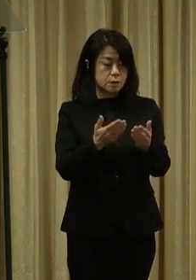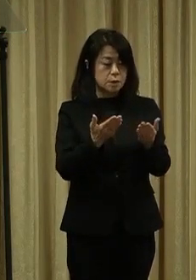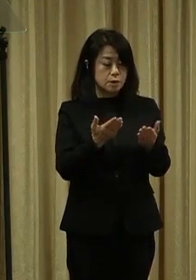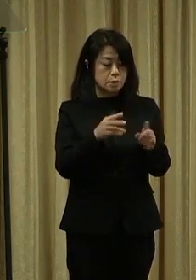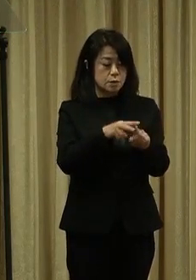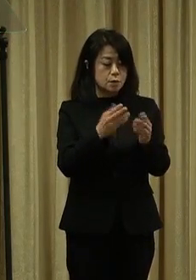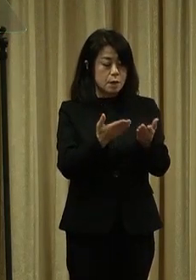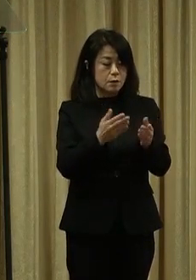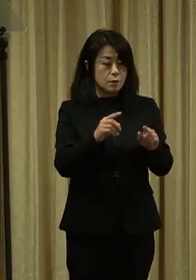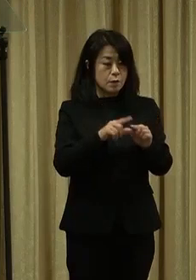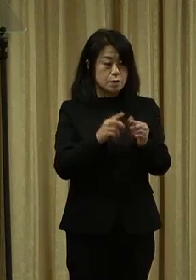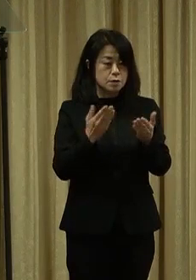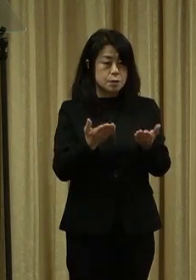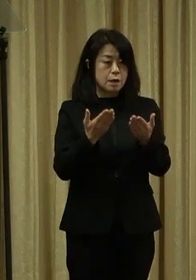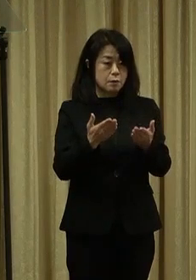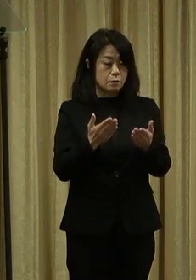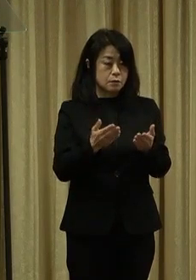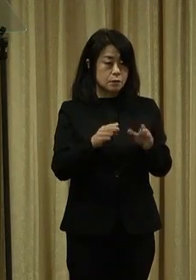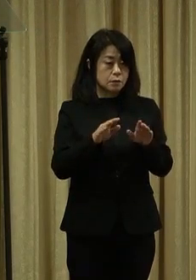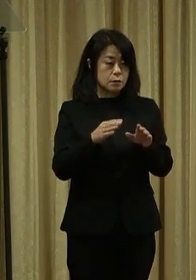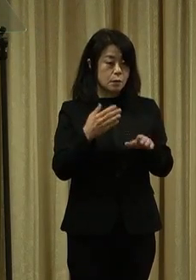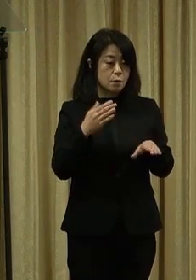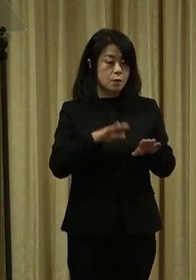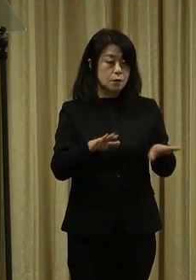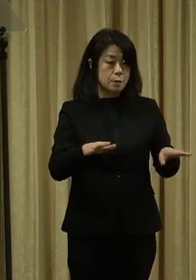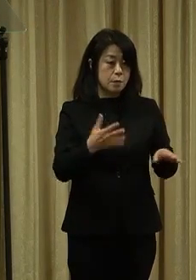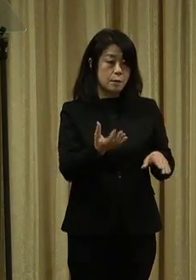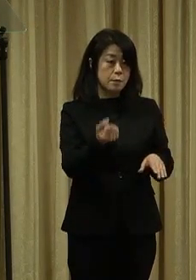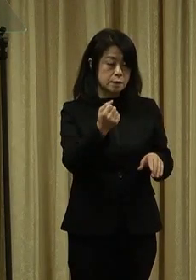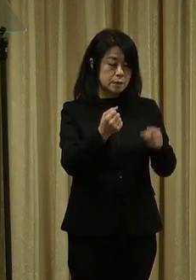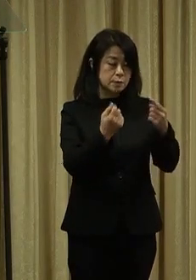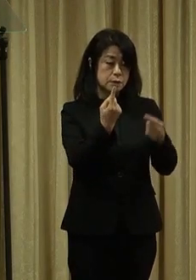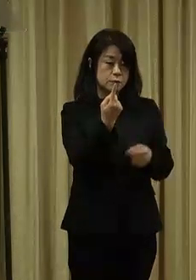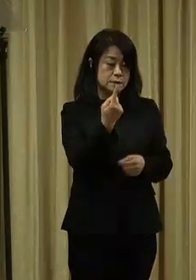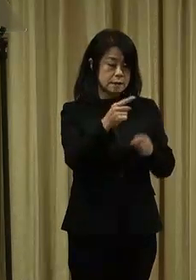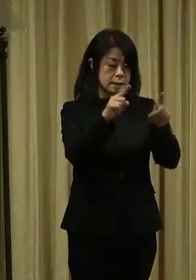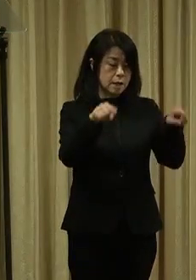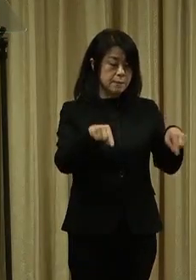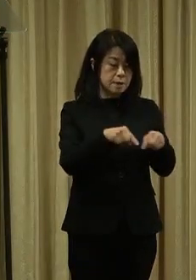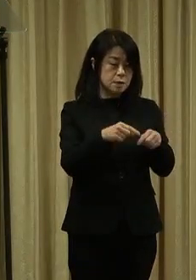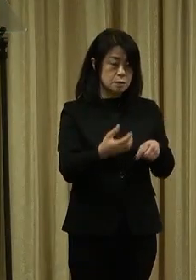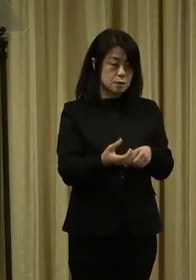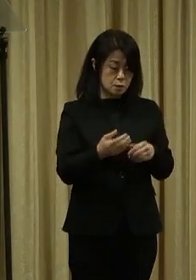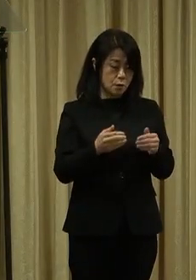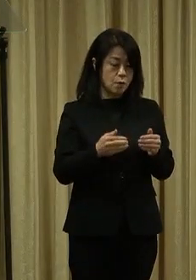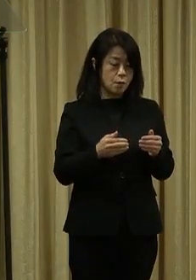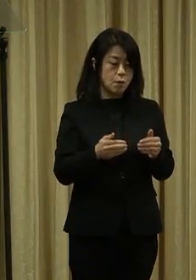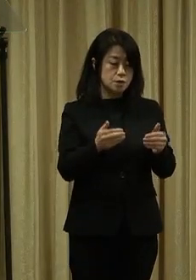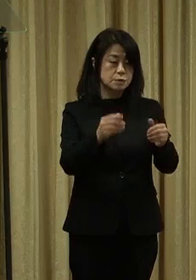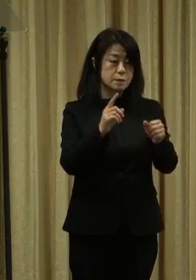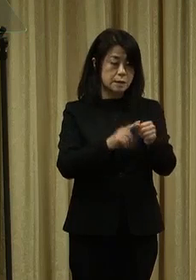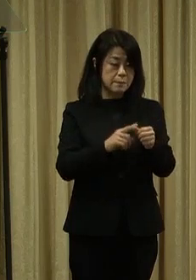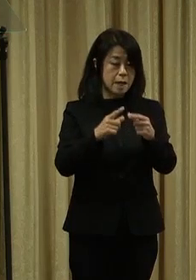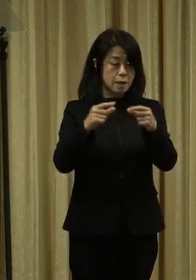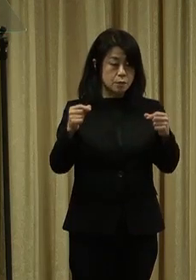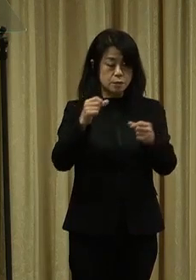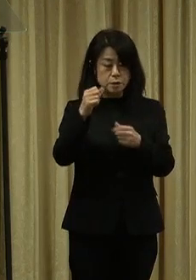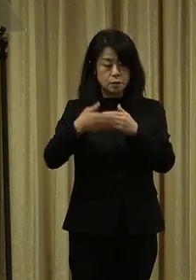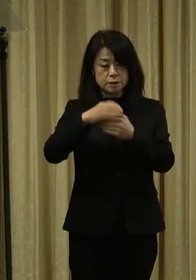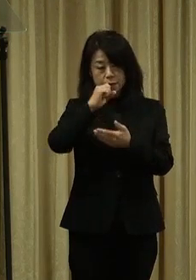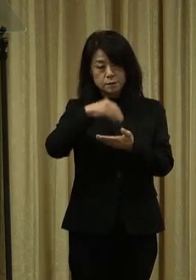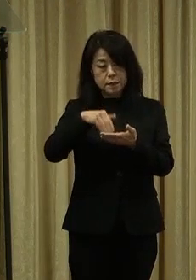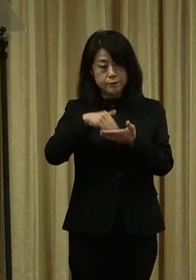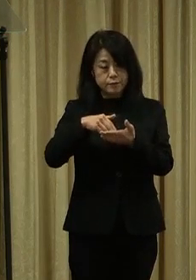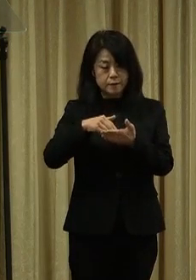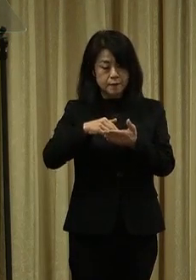校などの児童生徒が持つ一人一台端末の更新を進めていくため国の補正予算により基金を創設